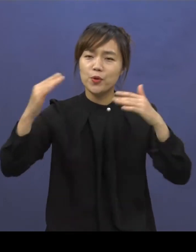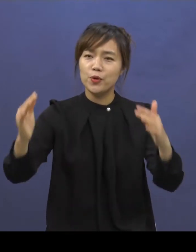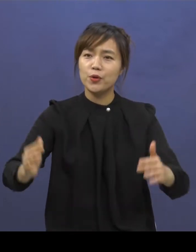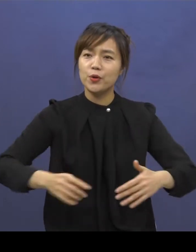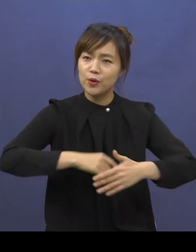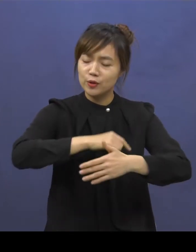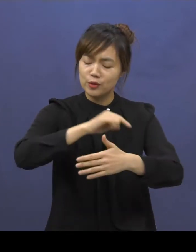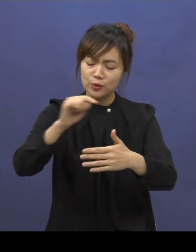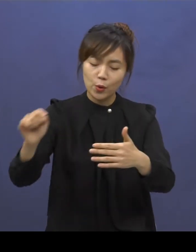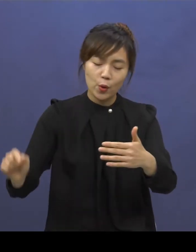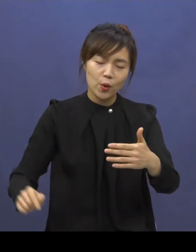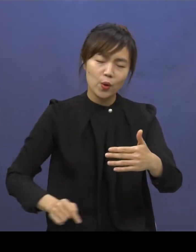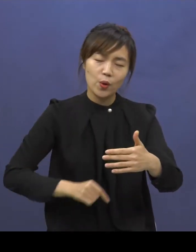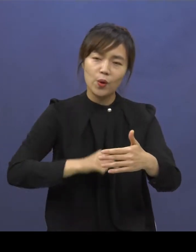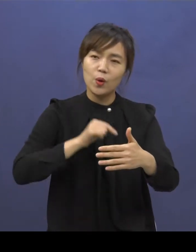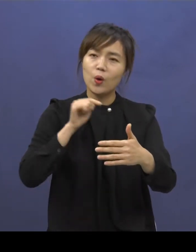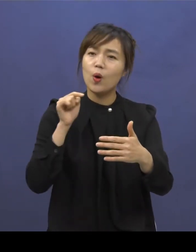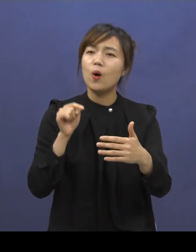폭풍